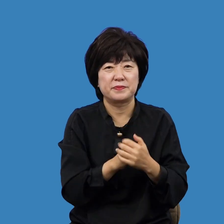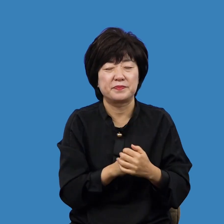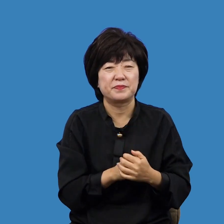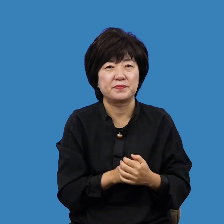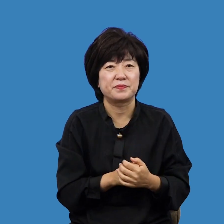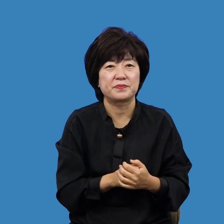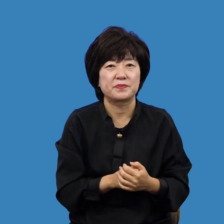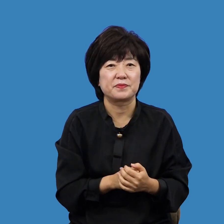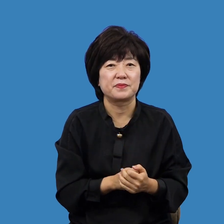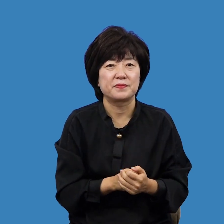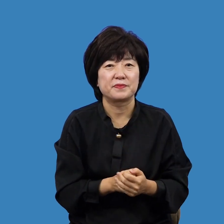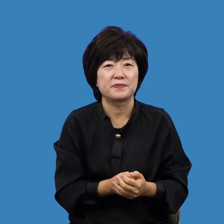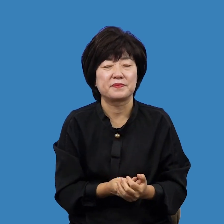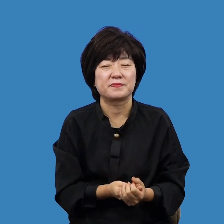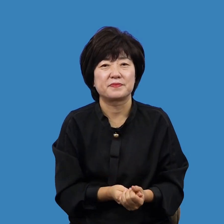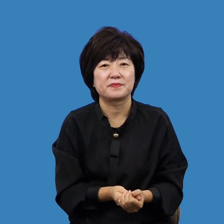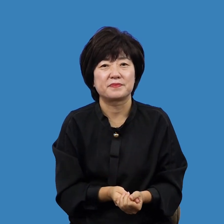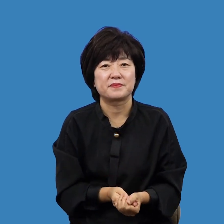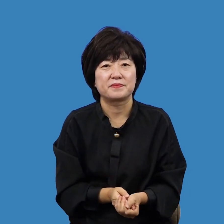없어요.